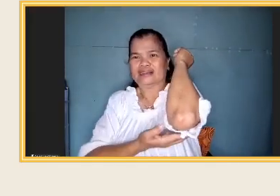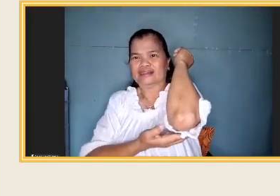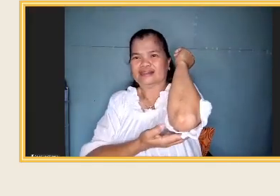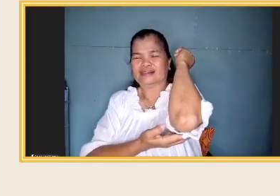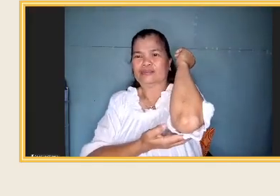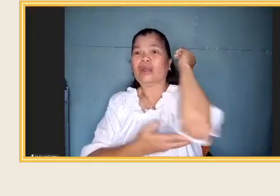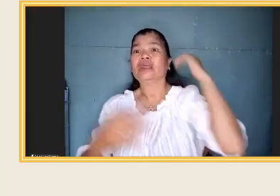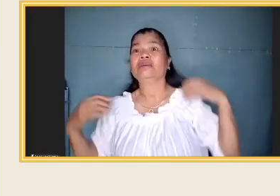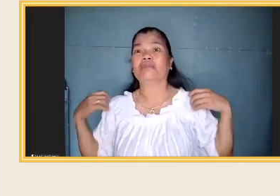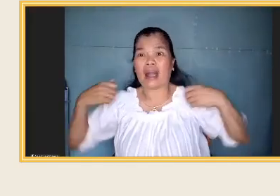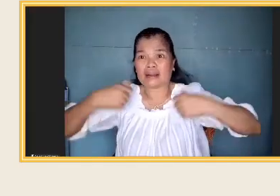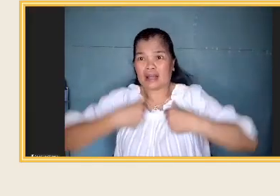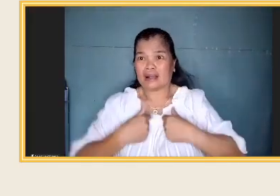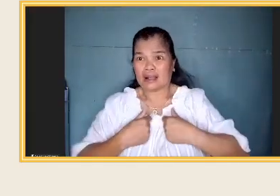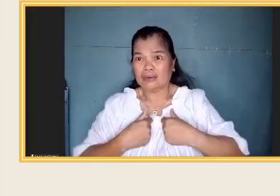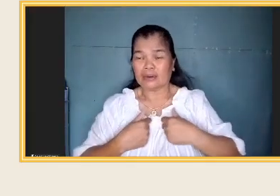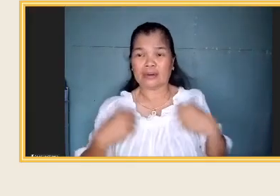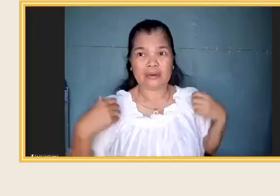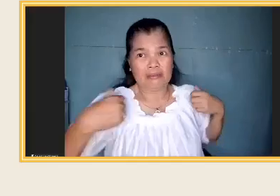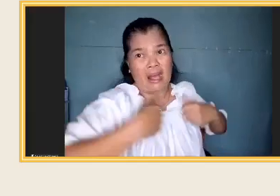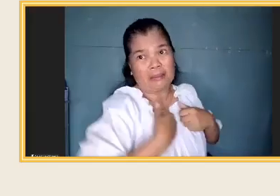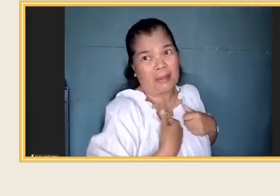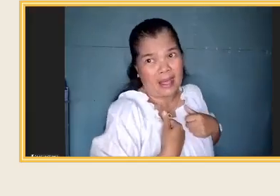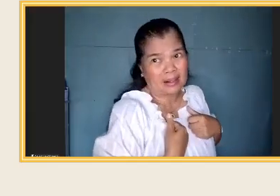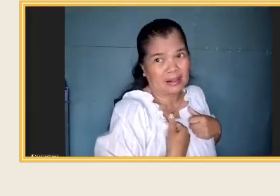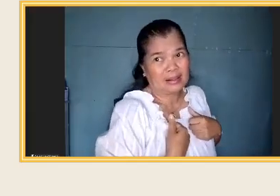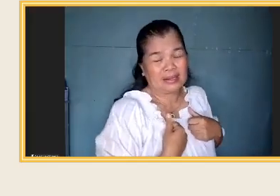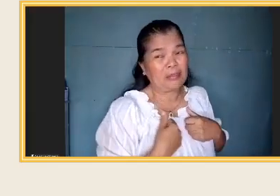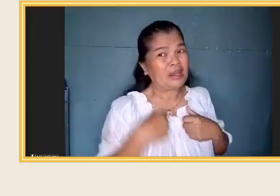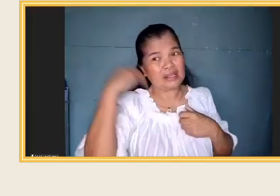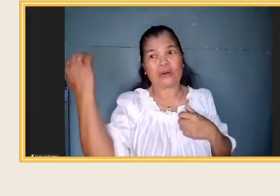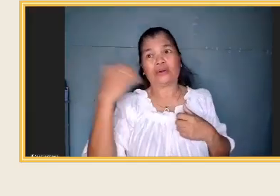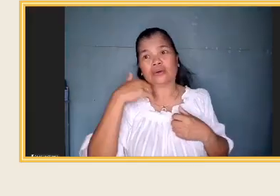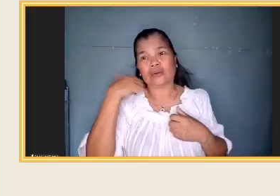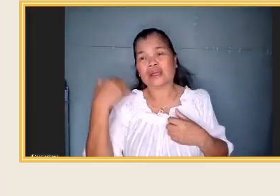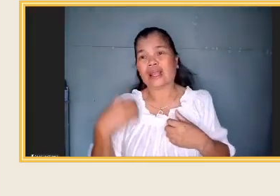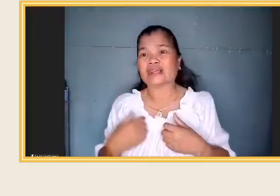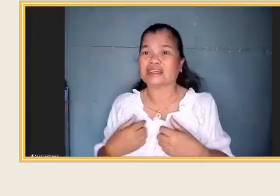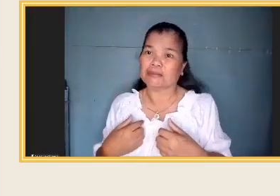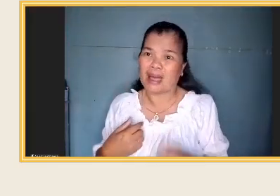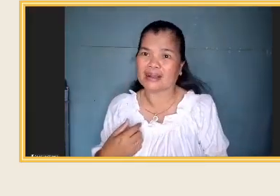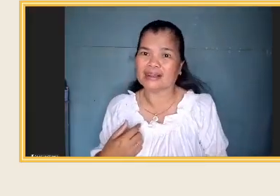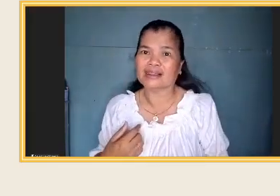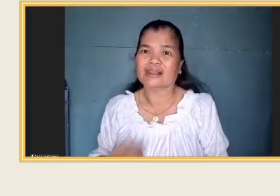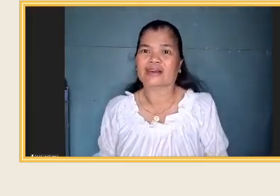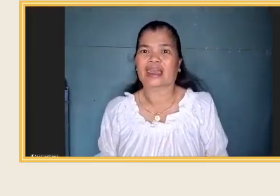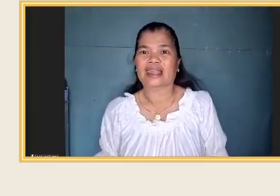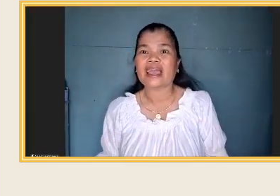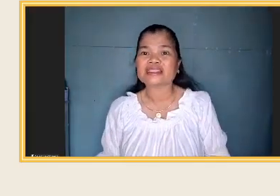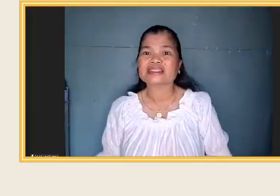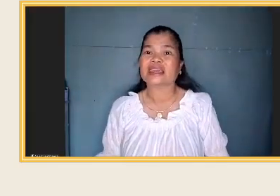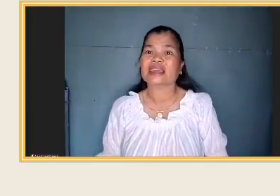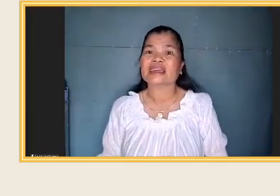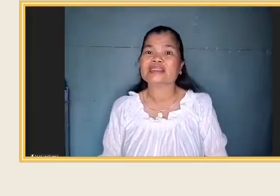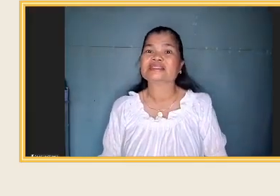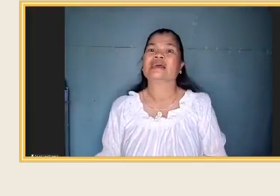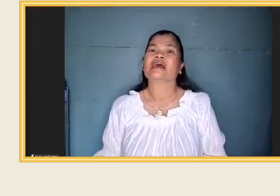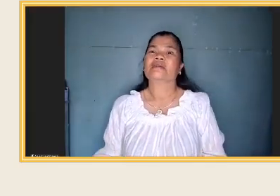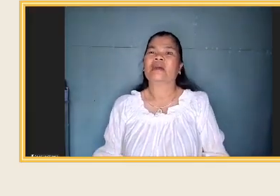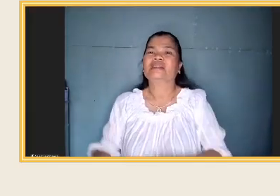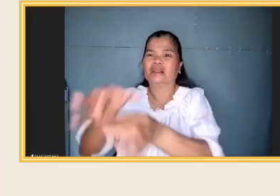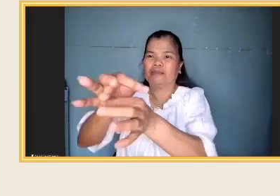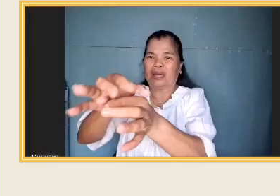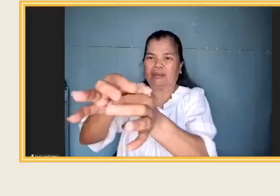Bag. Pwedeng bag na ganun. Backpack. Depende kung anong klaseng bag. Okay, next